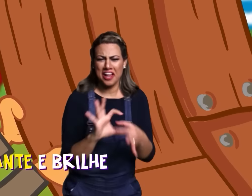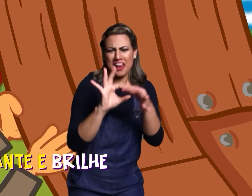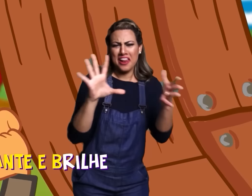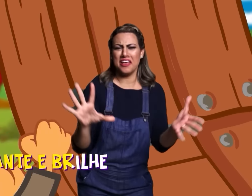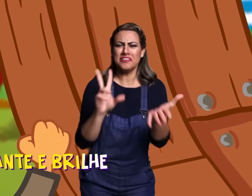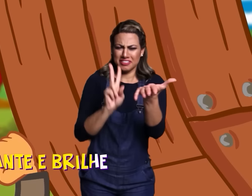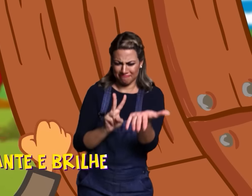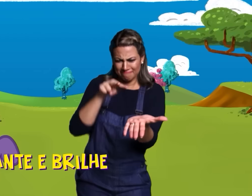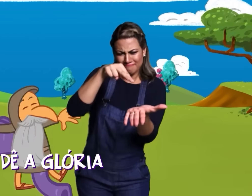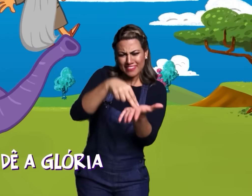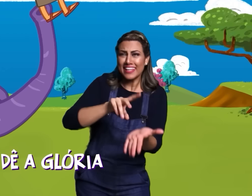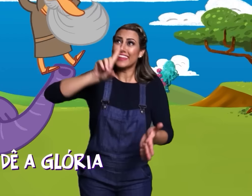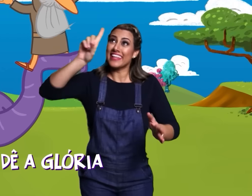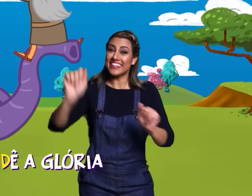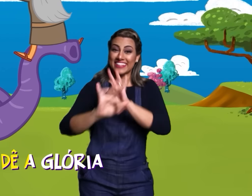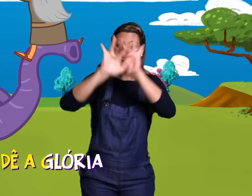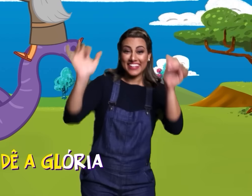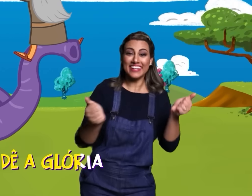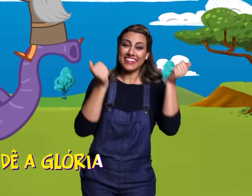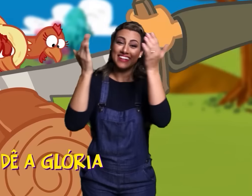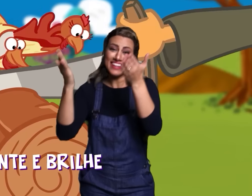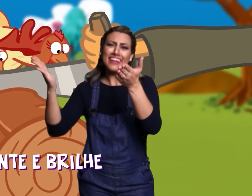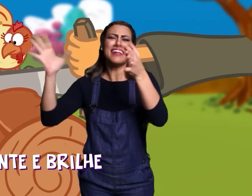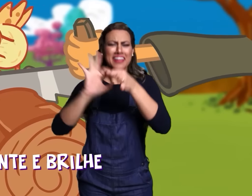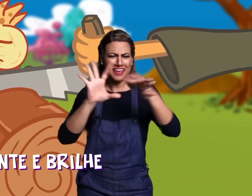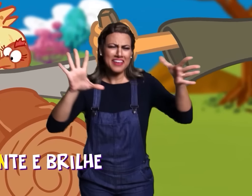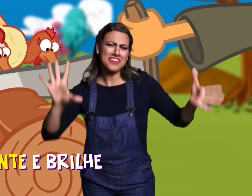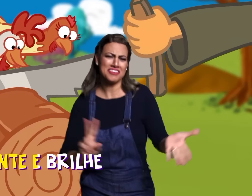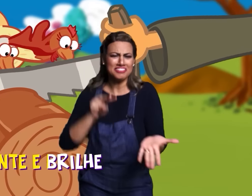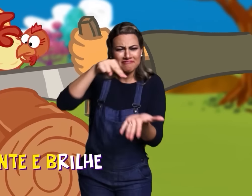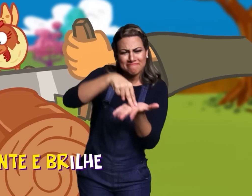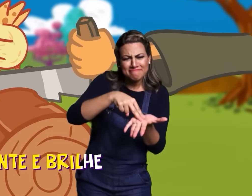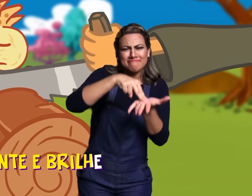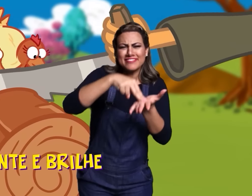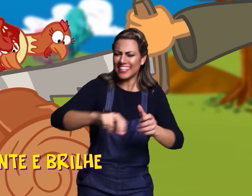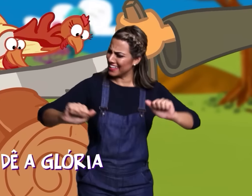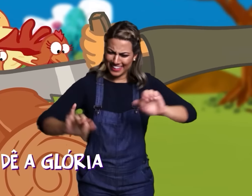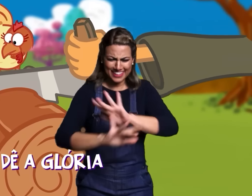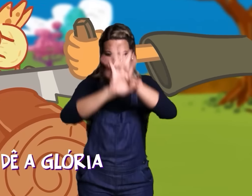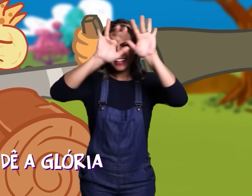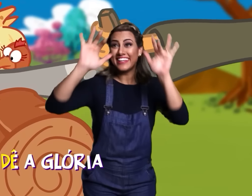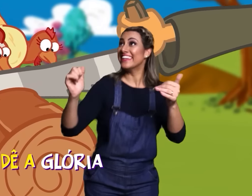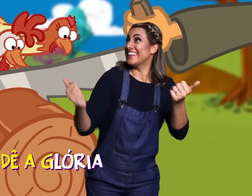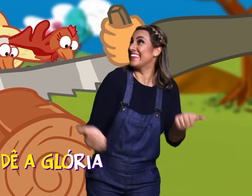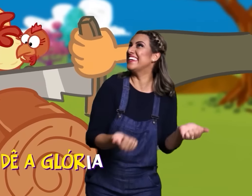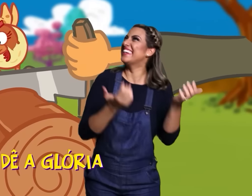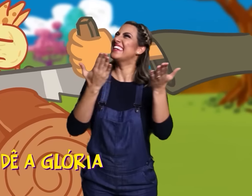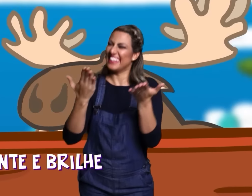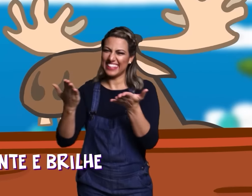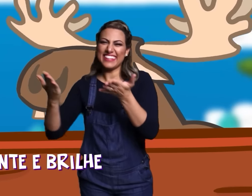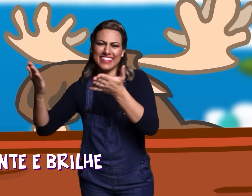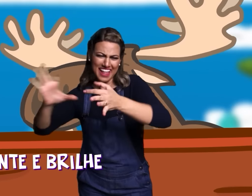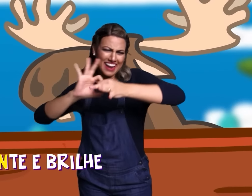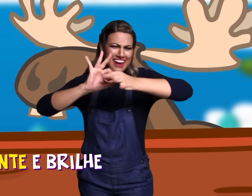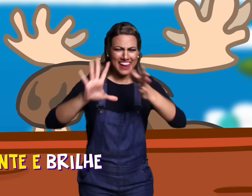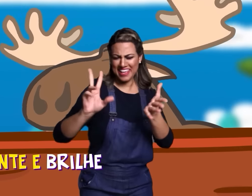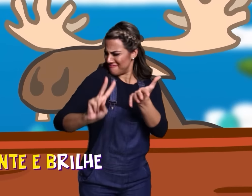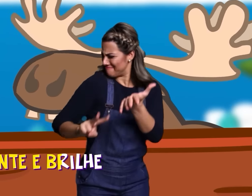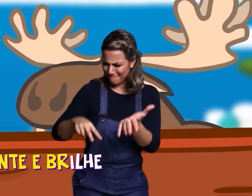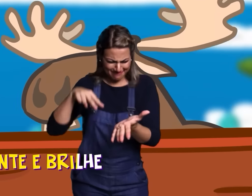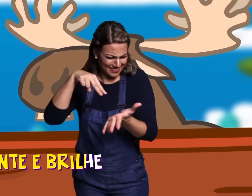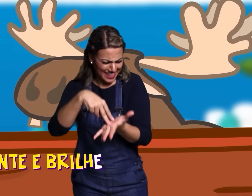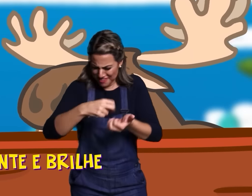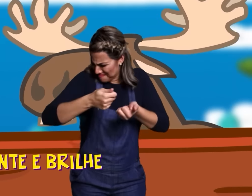levante e brilhe, que a Deus dê a glória. Vá, levante e brilhe, que a Deus dê a glória. Vá, levante